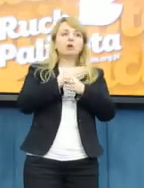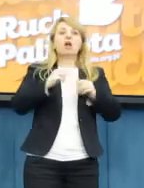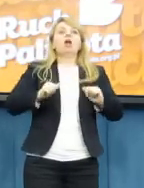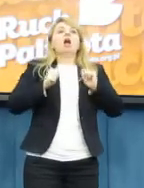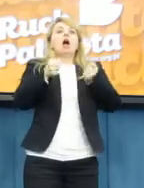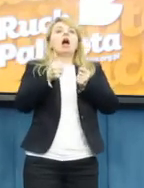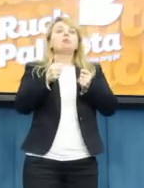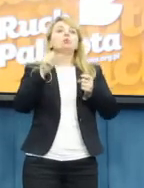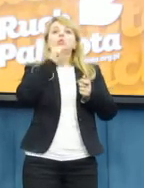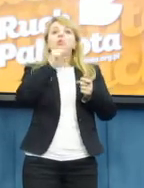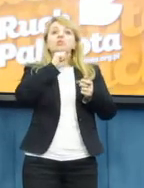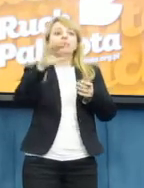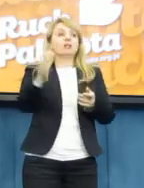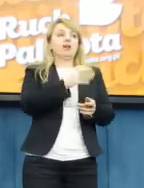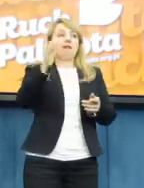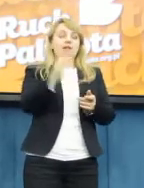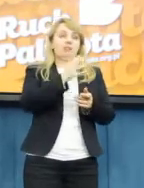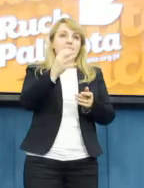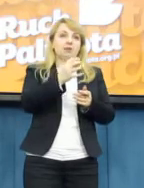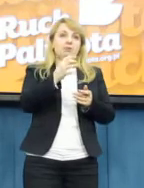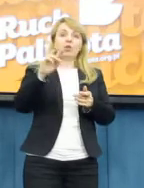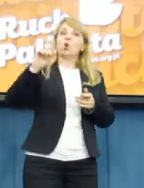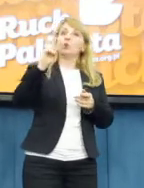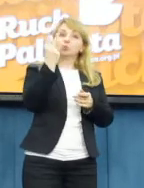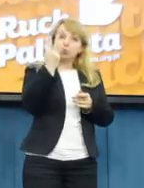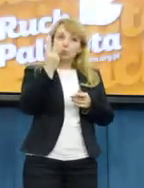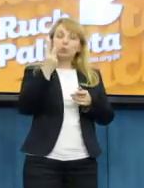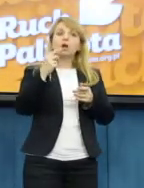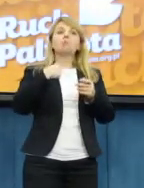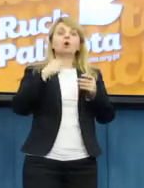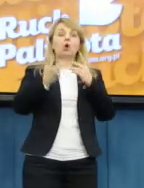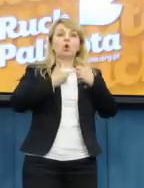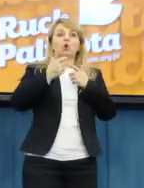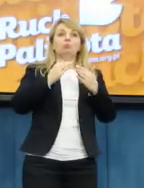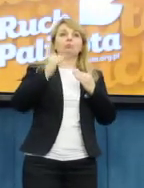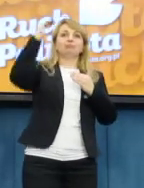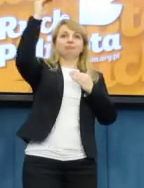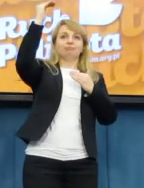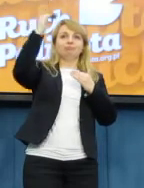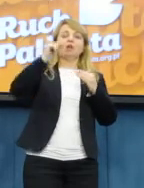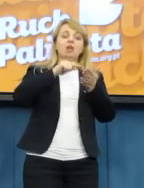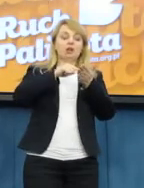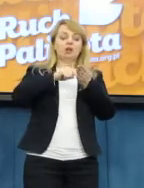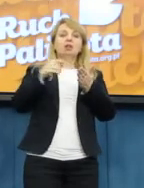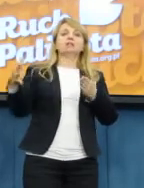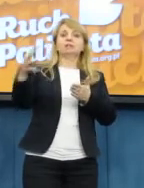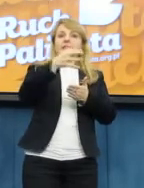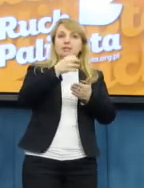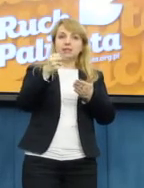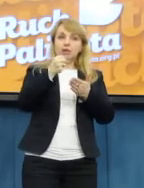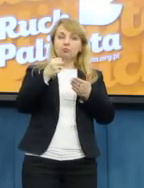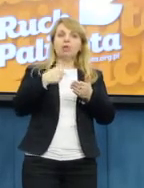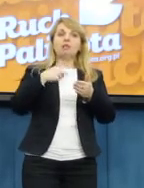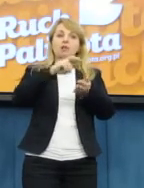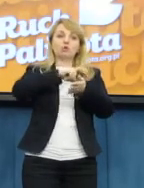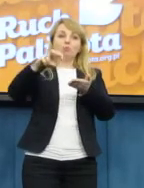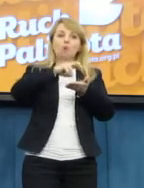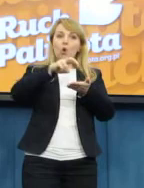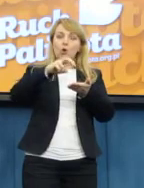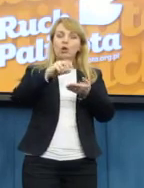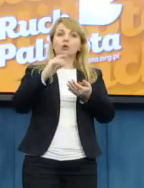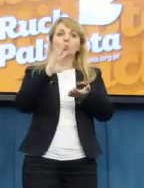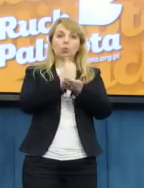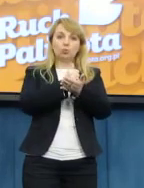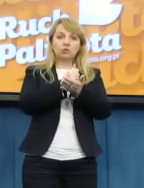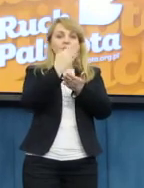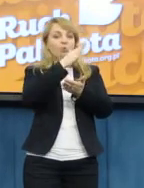fiskalnych. I po drugie, podnosimy ten pułap. Czyli w tym naszym projekcie ustawy jest zapisane, że wszyscy